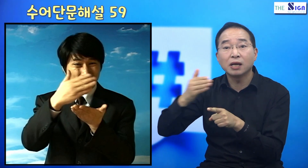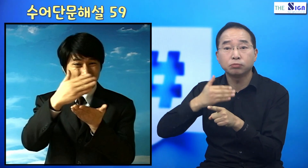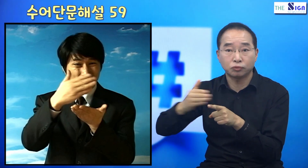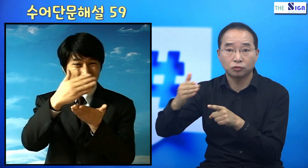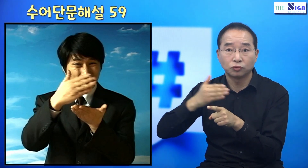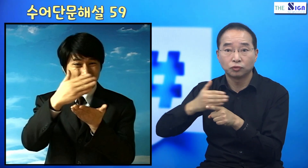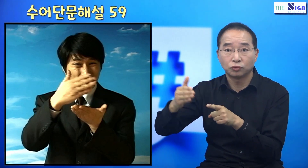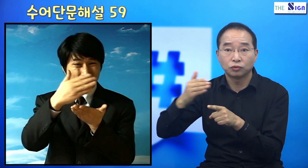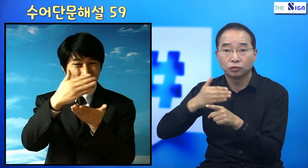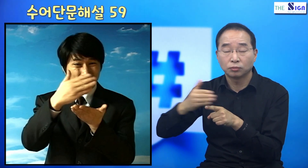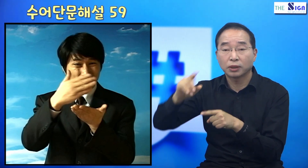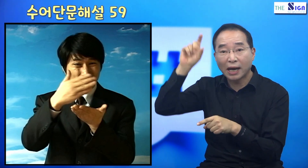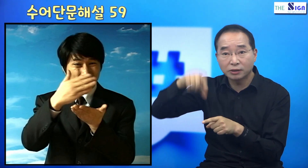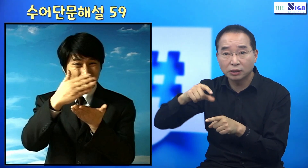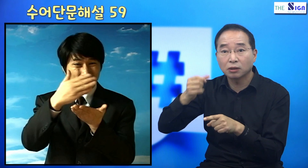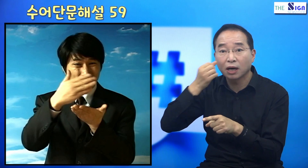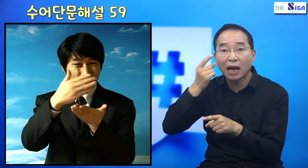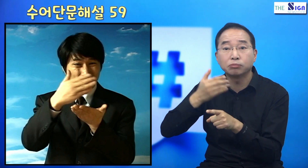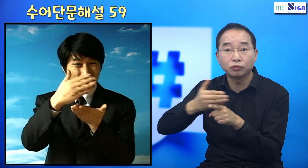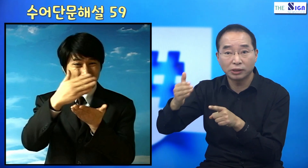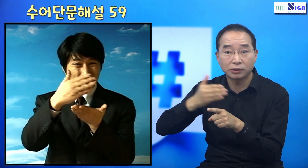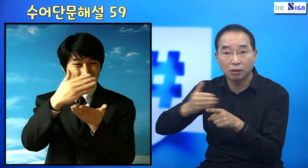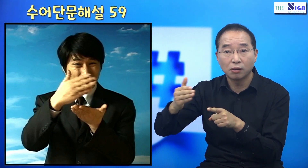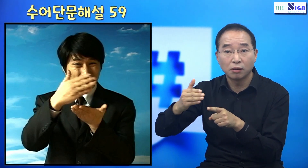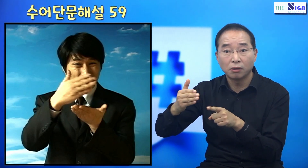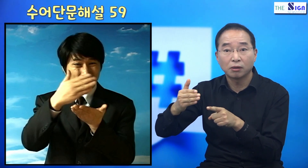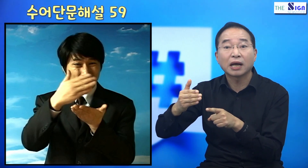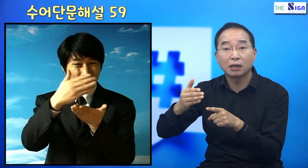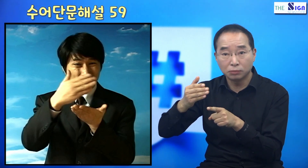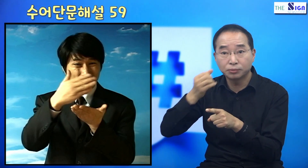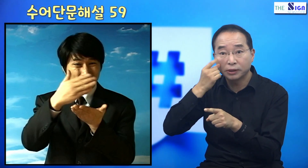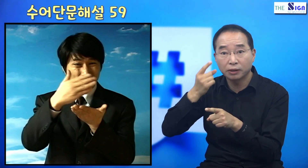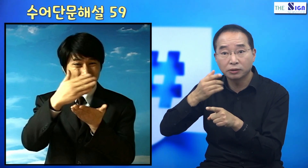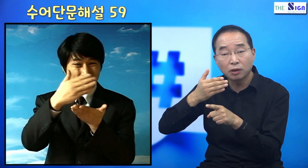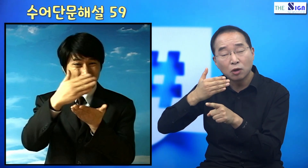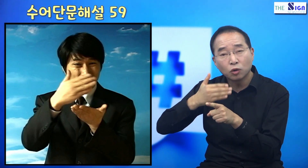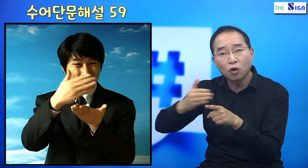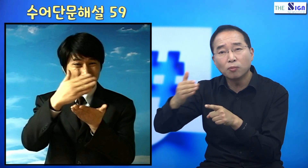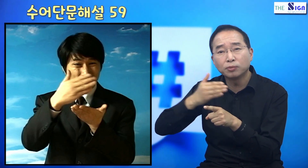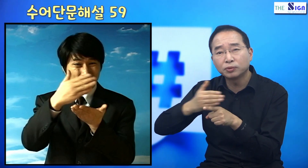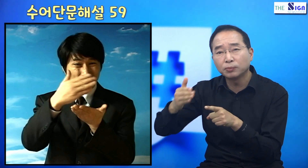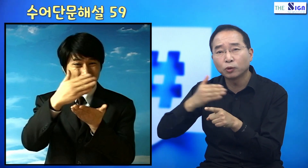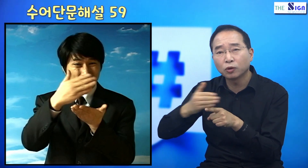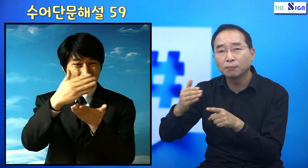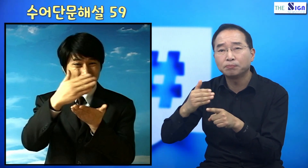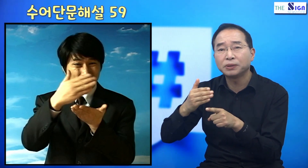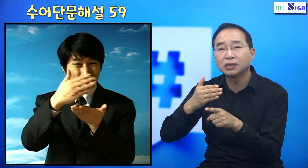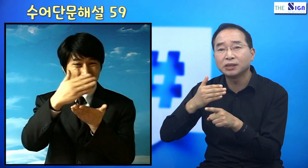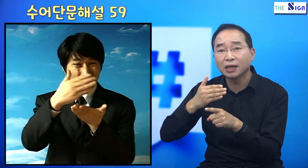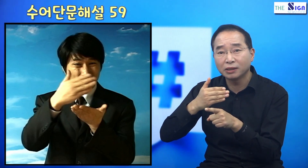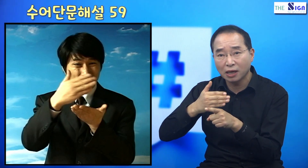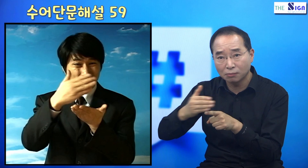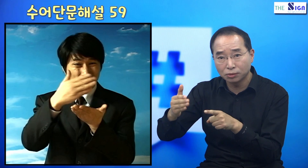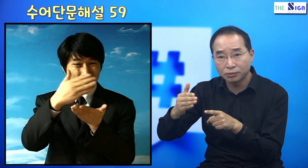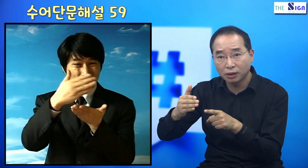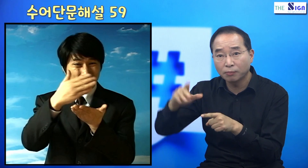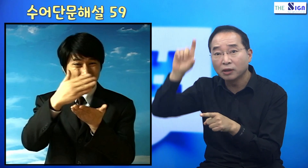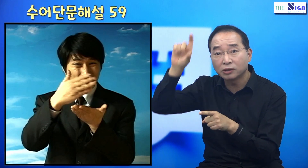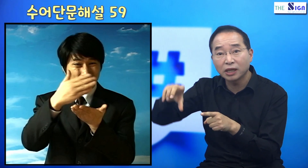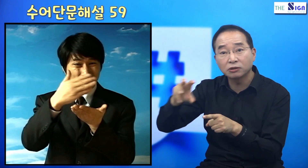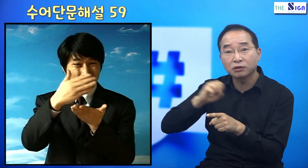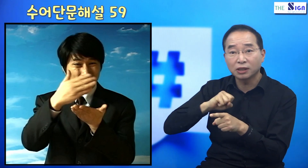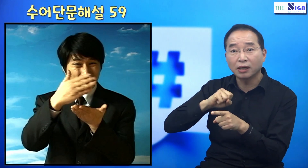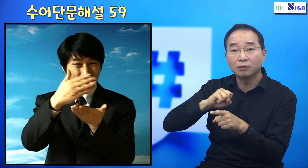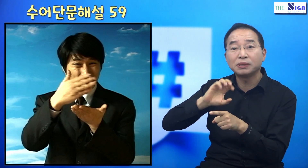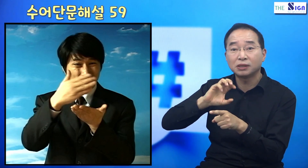이게 할부, 카드에서 할부를 했어 라는 부분이에요. 그래서 이 부분은 보통 빚에 대한 부분이에요.